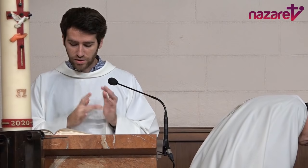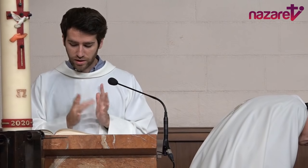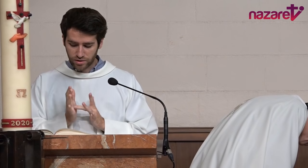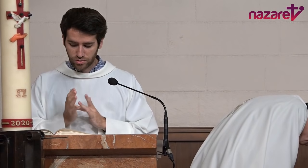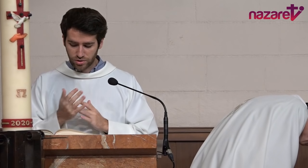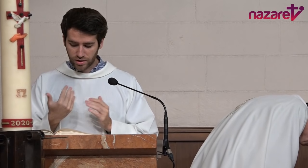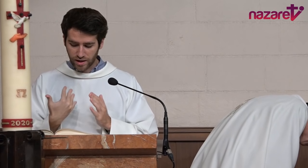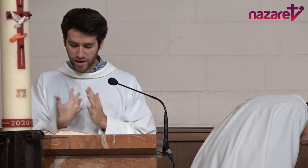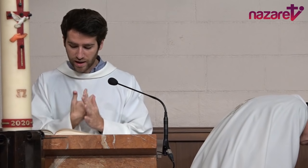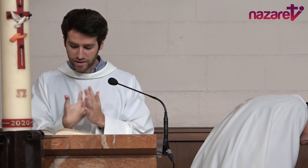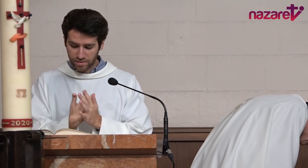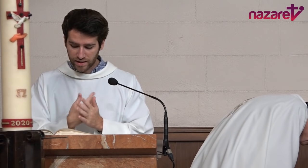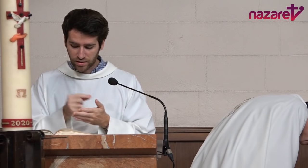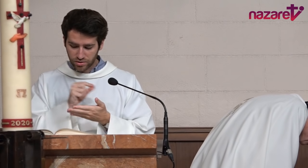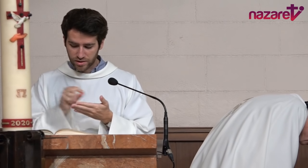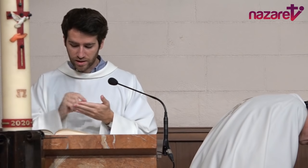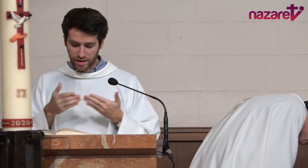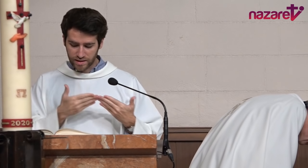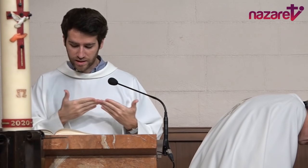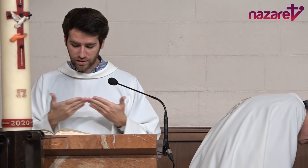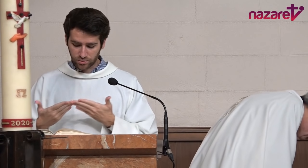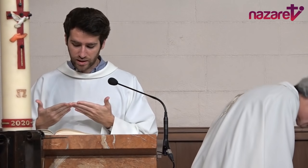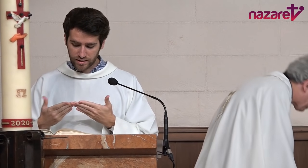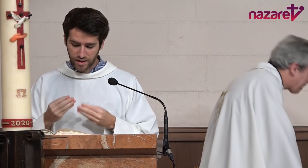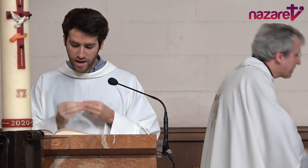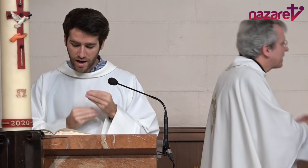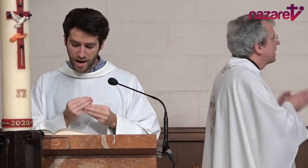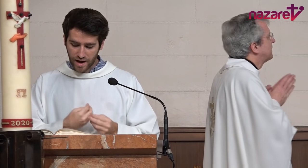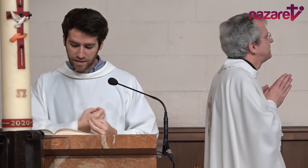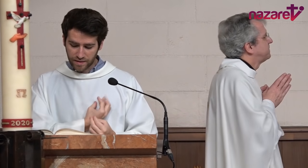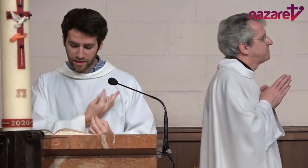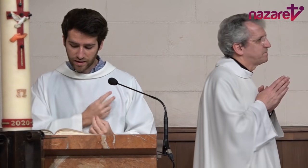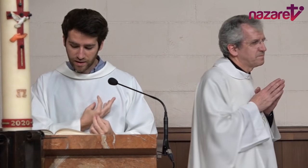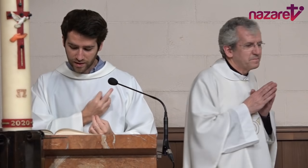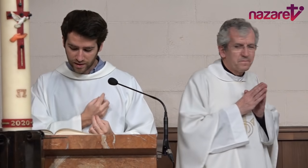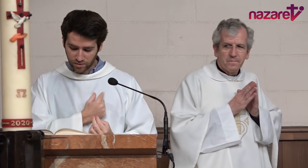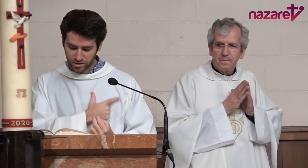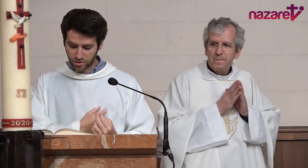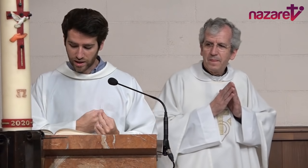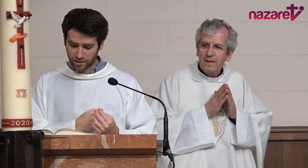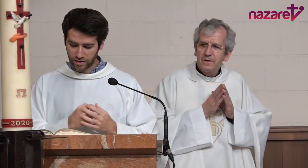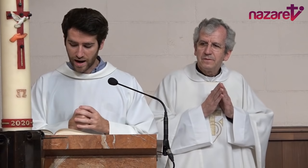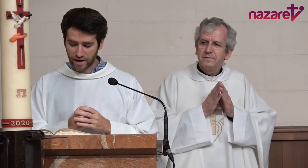Señor Jesús, explícanos las Escrituras. Haz que nuestro corazón